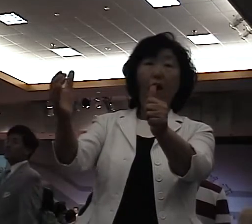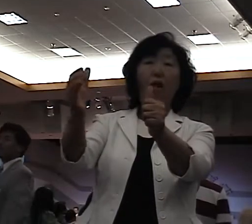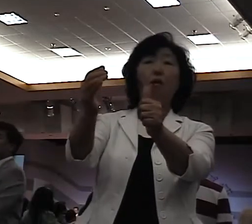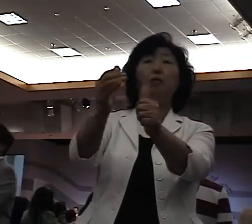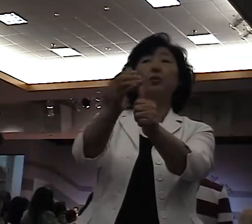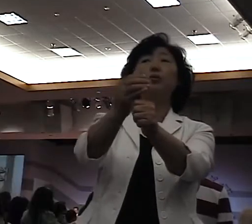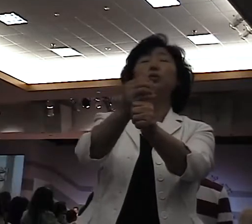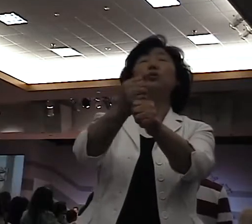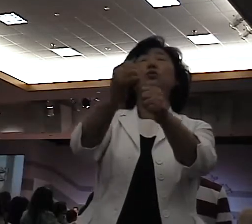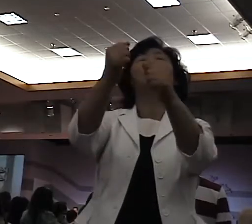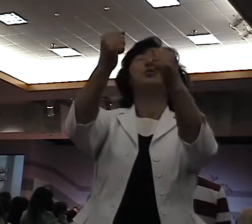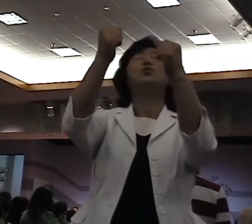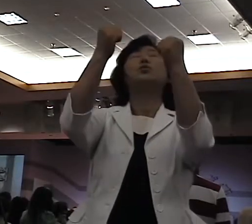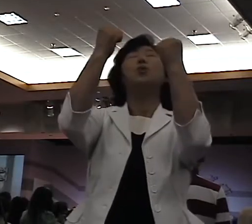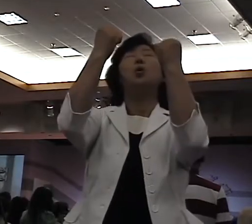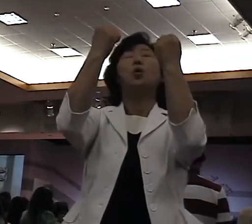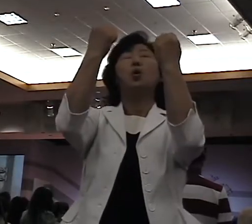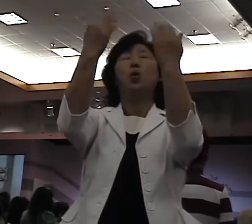날